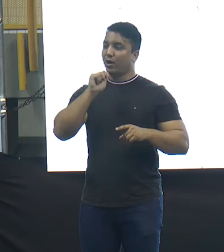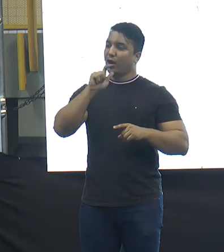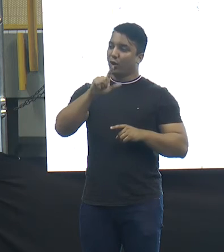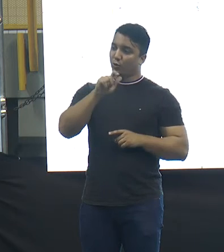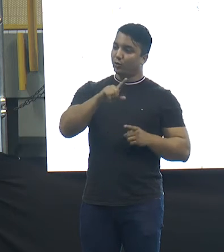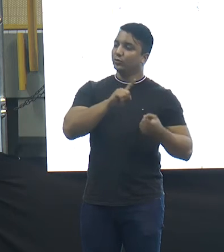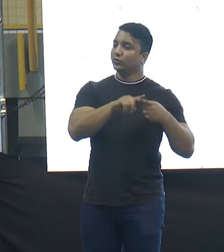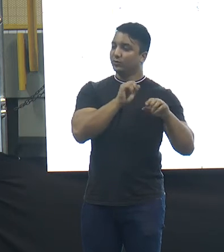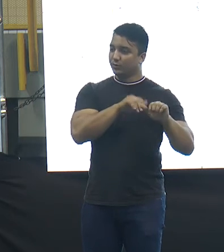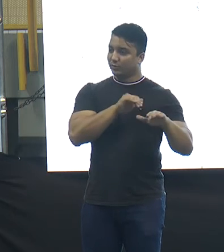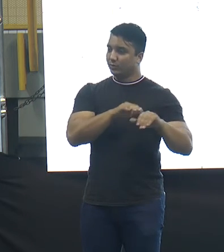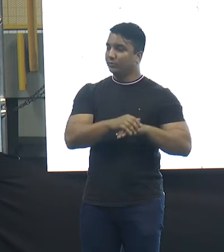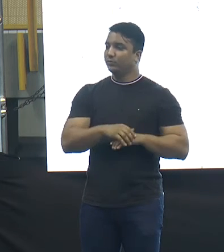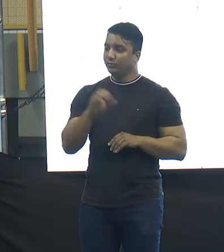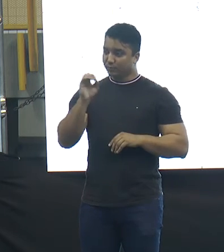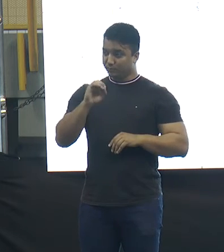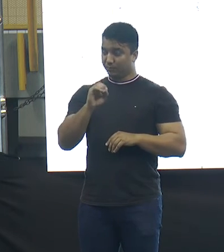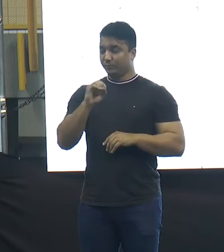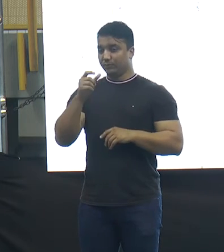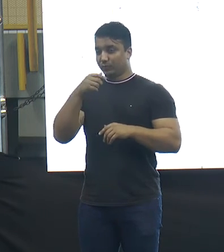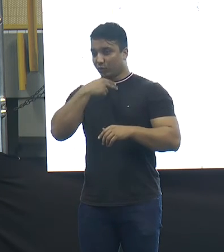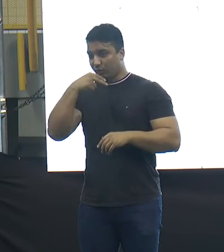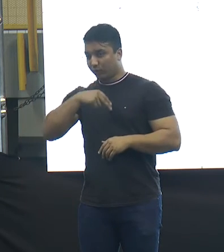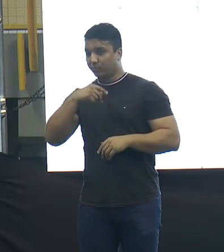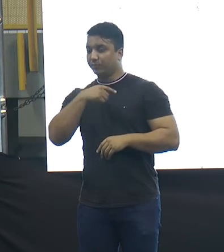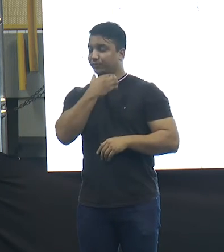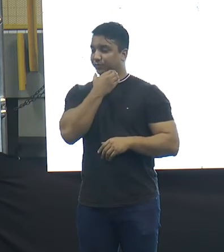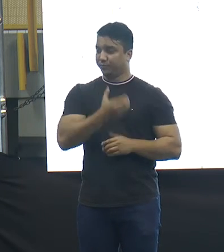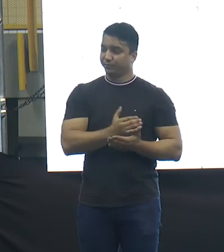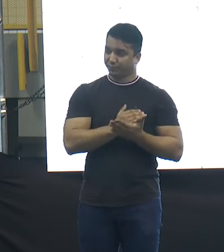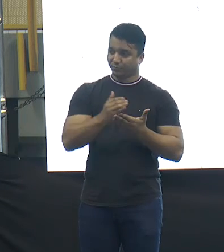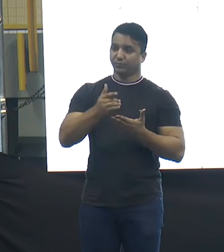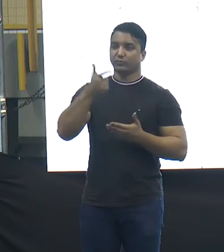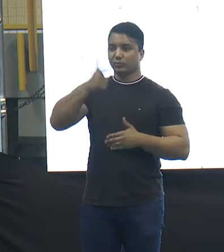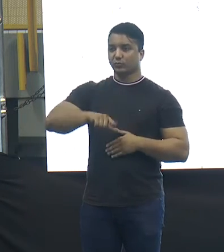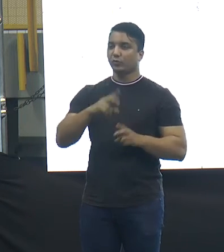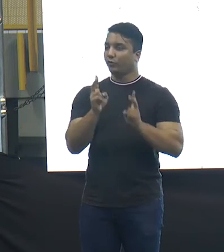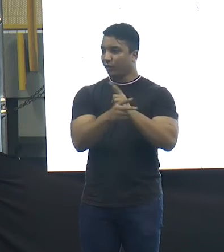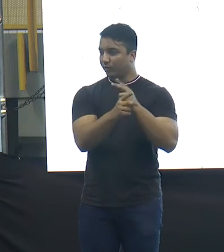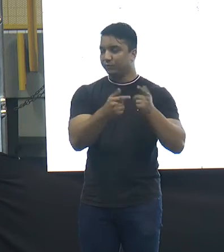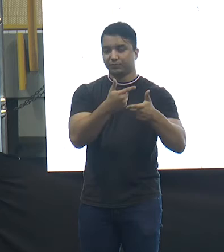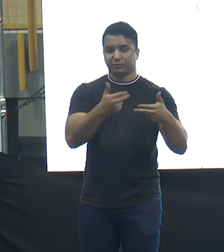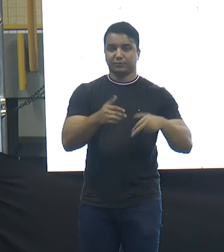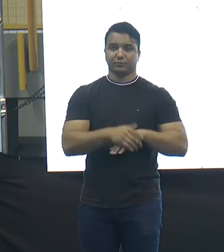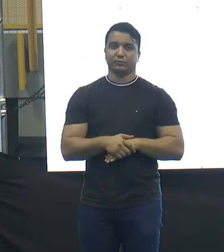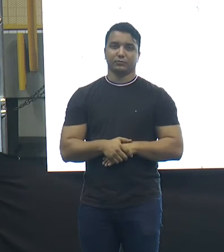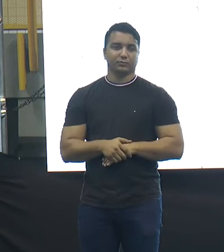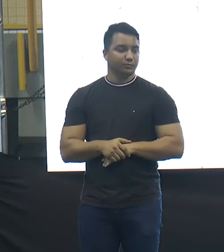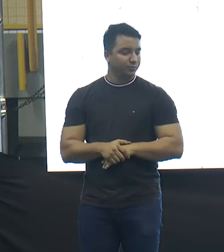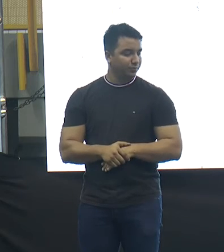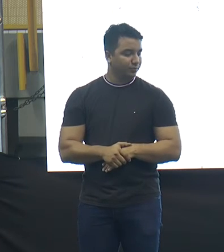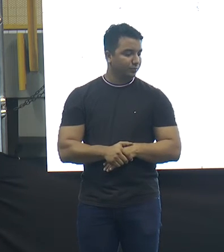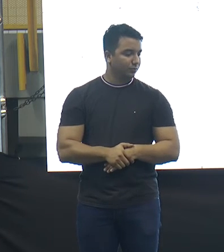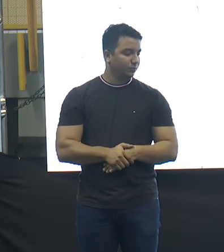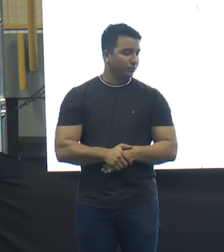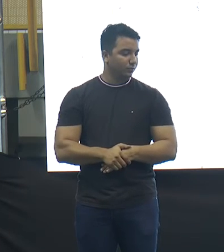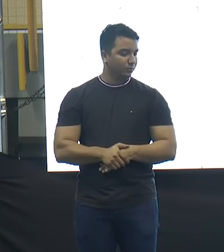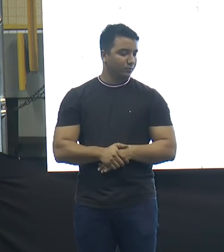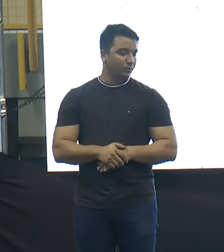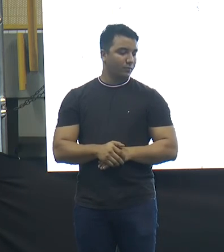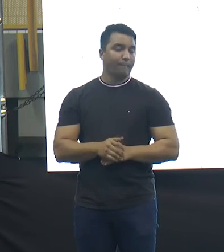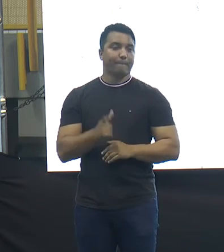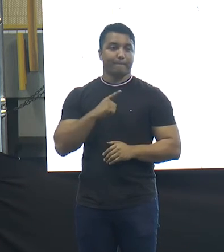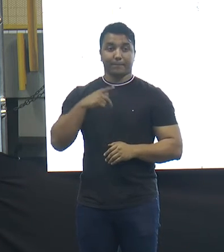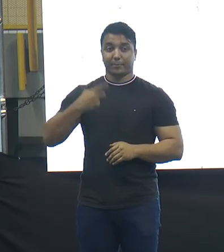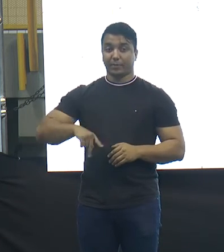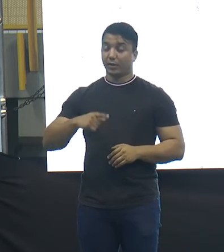Outubro, novembro, dezembro. Começa o quê? Verão. Hemisfério norte é só você inverter. Se